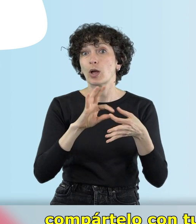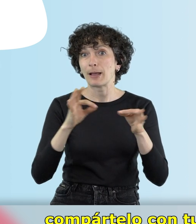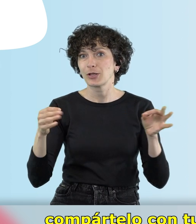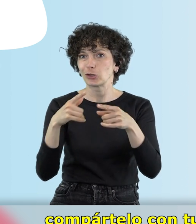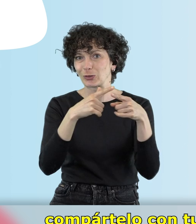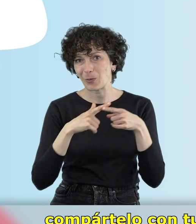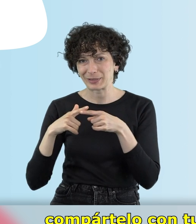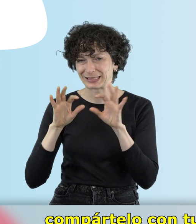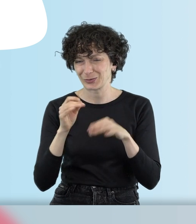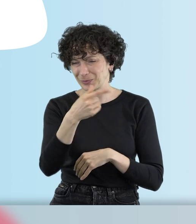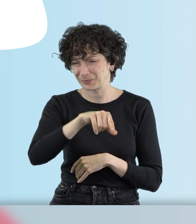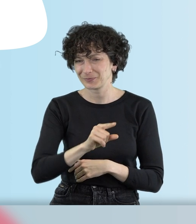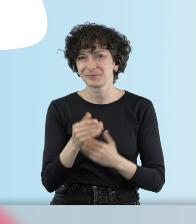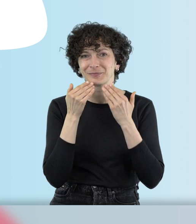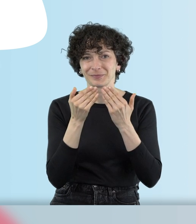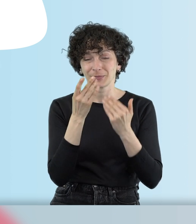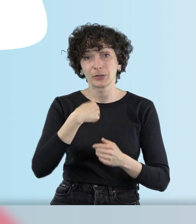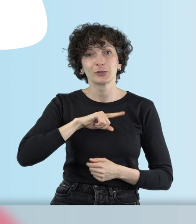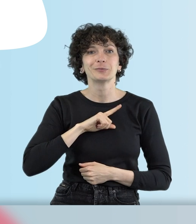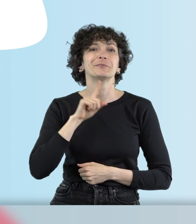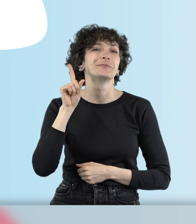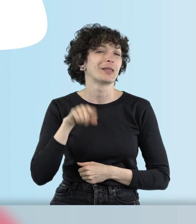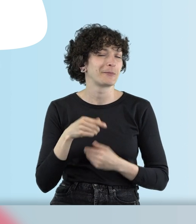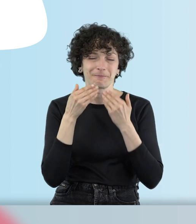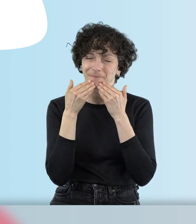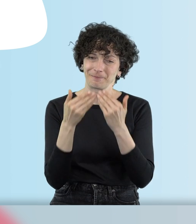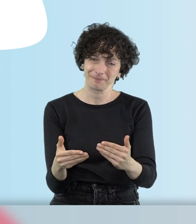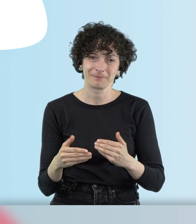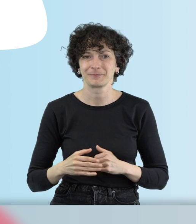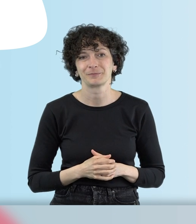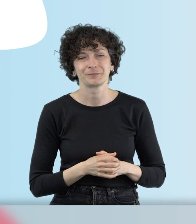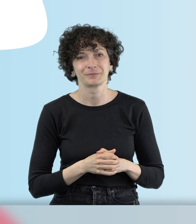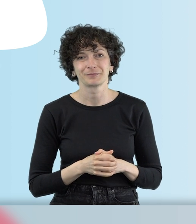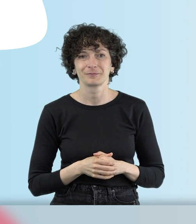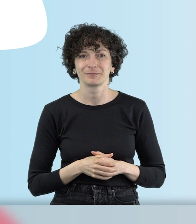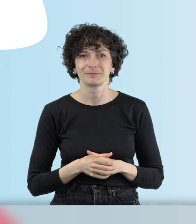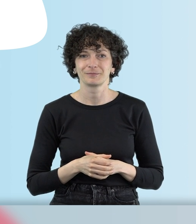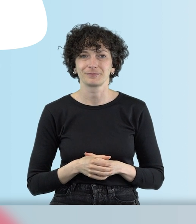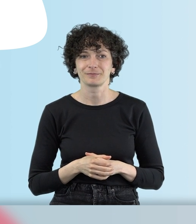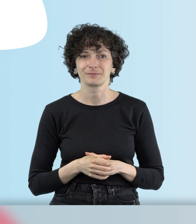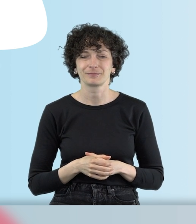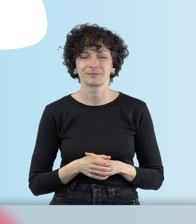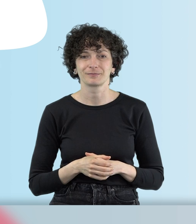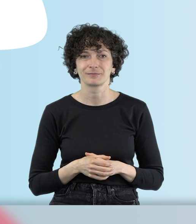amistades. Te lo van a agradecer. Y nosotros, por supuesto, también.